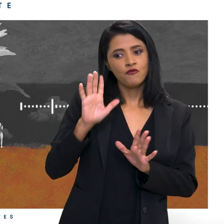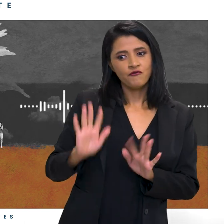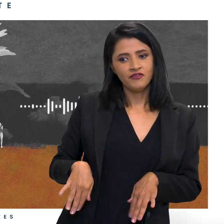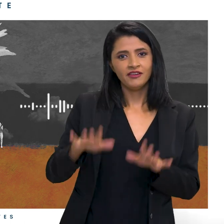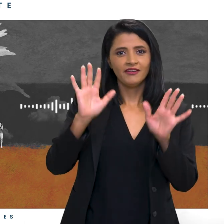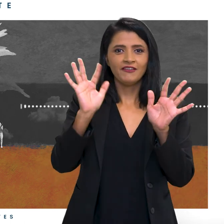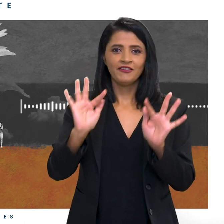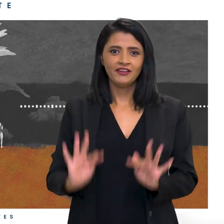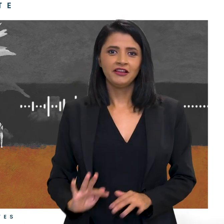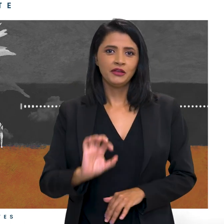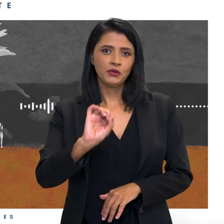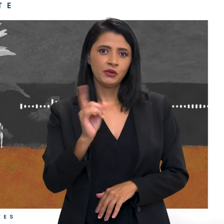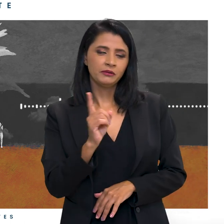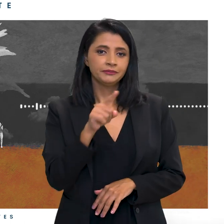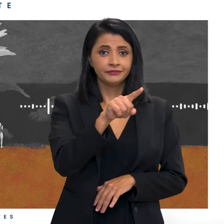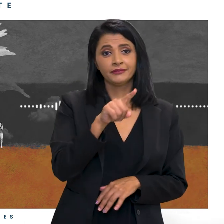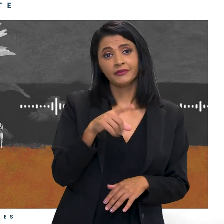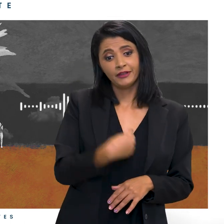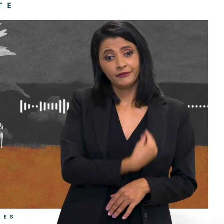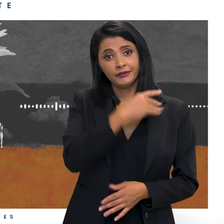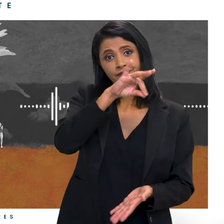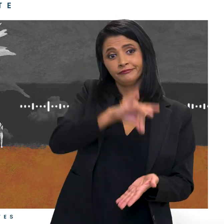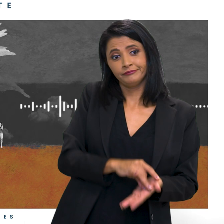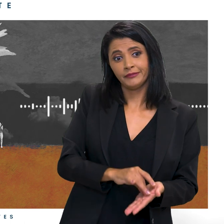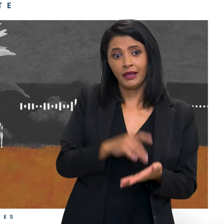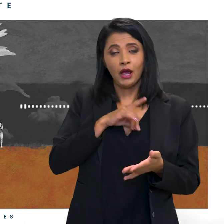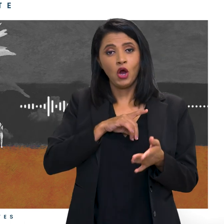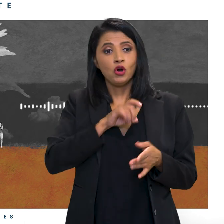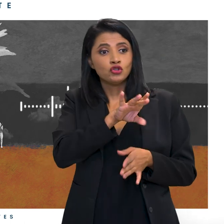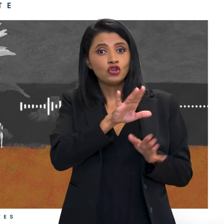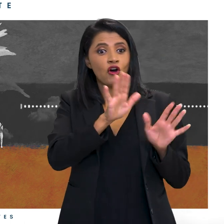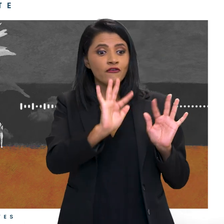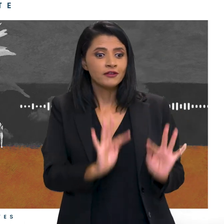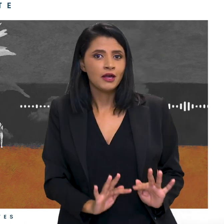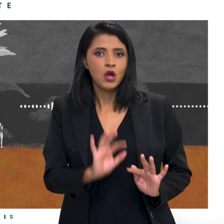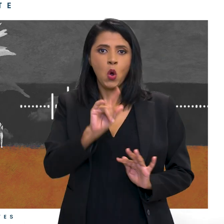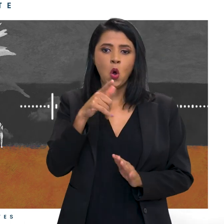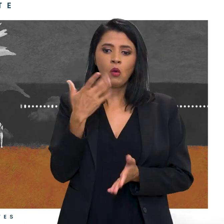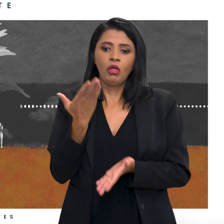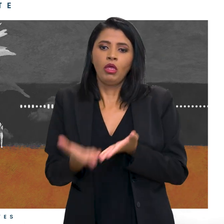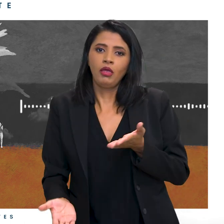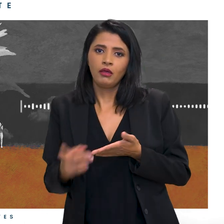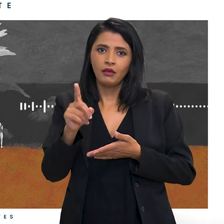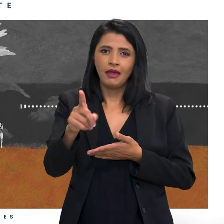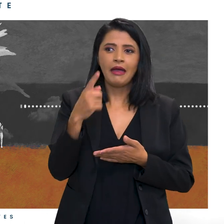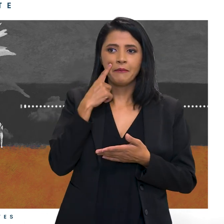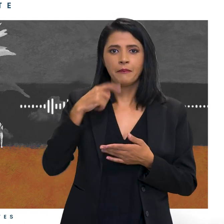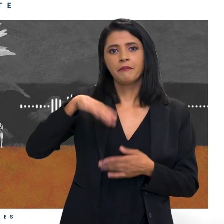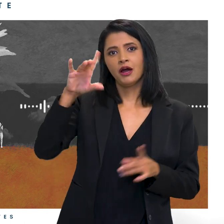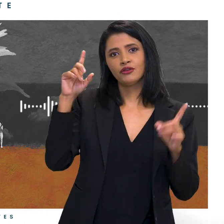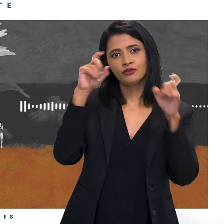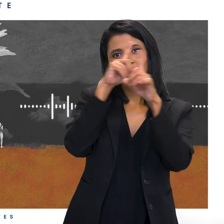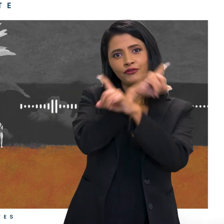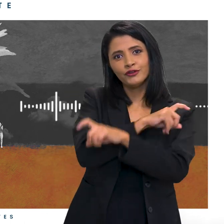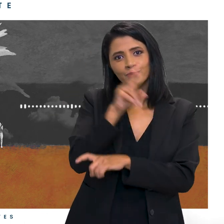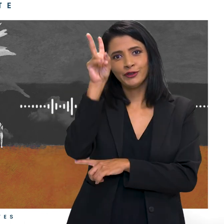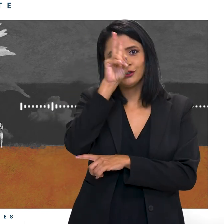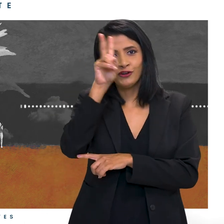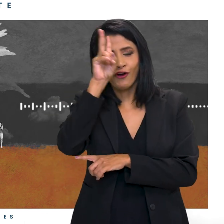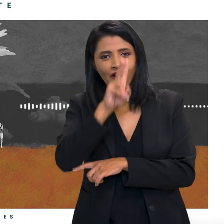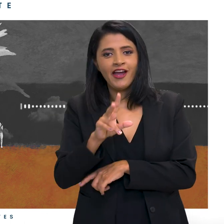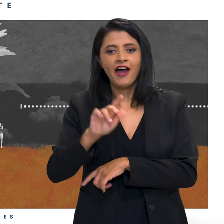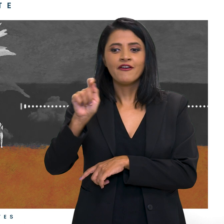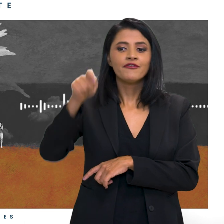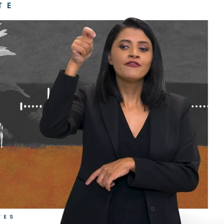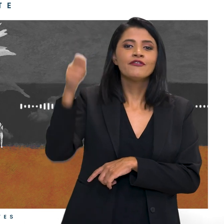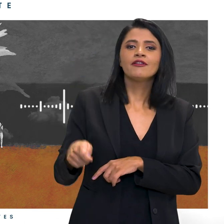final feliz ou não, né? Quer dizer, na vida real, nada é tão binário, né? Onde só tem felicidade ou onde só tem fracasso. é bem mais complexo que um conto